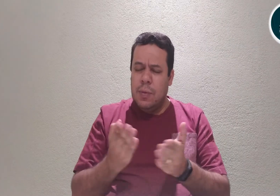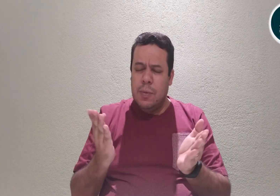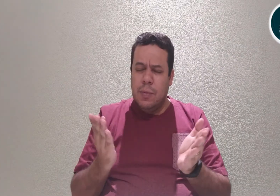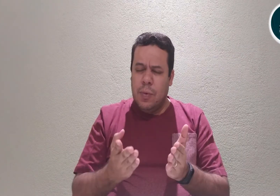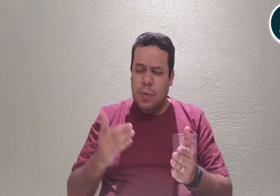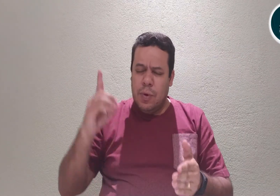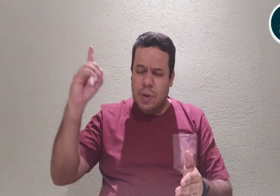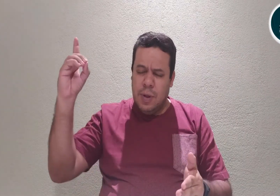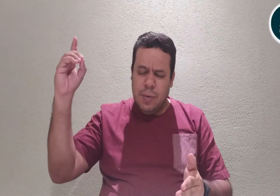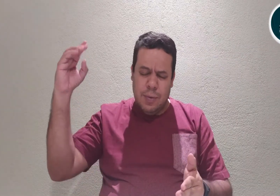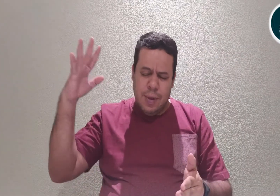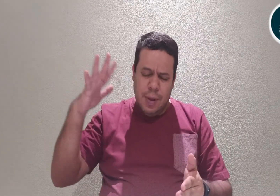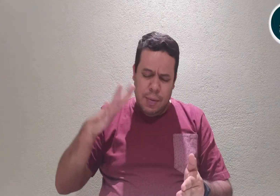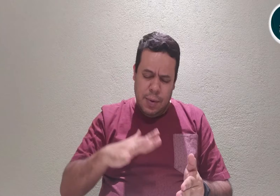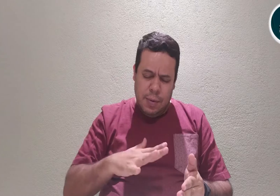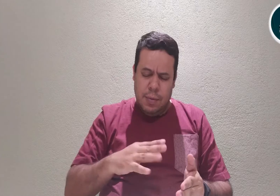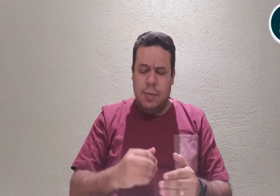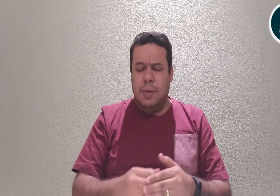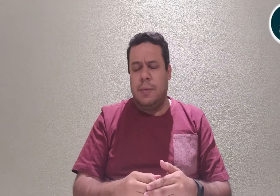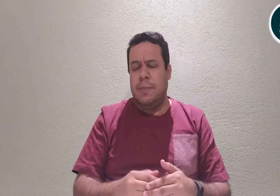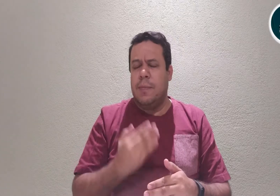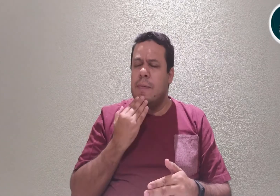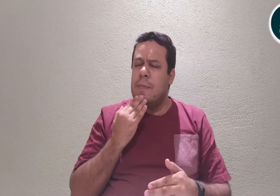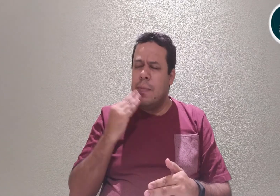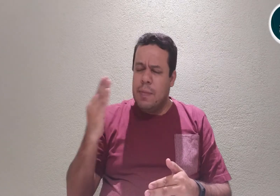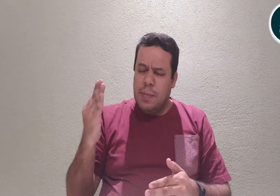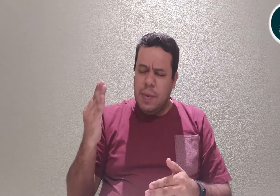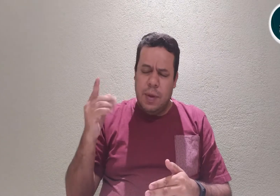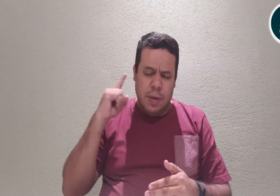Eu te peço que o Senhor abençoe o estudo de hoje.